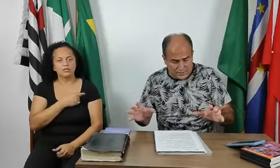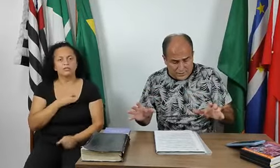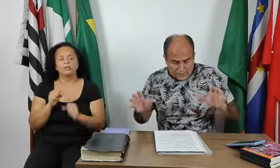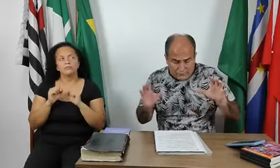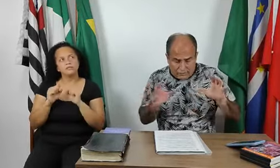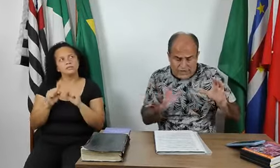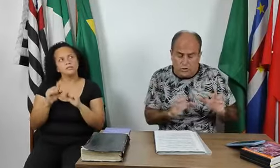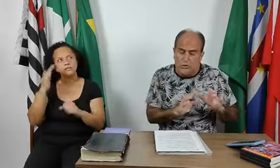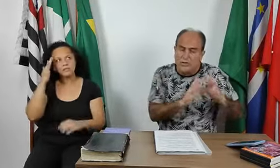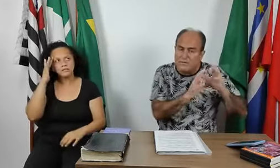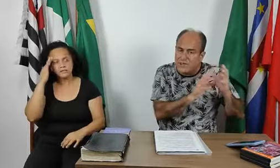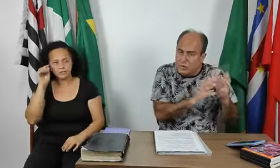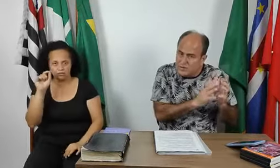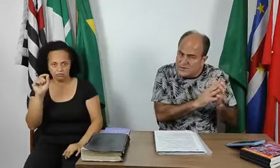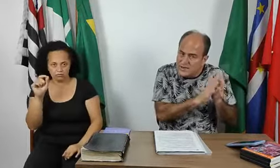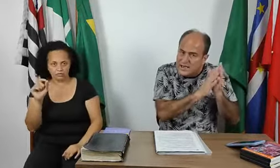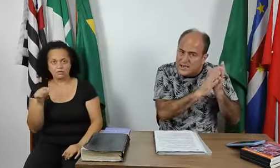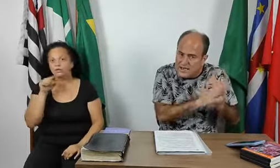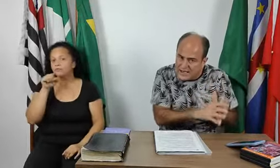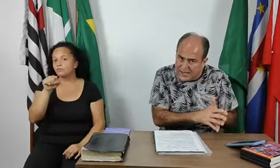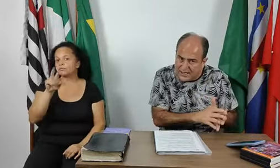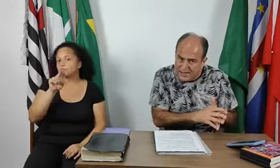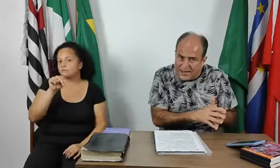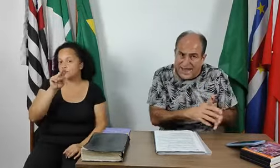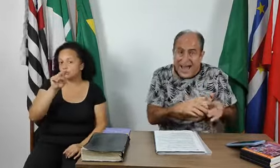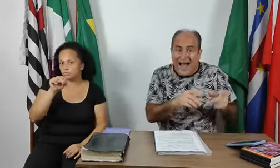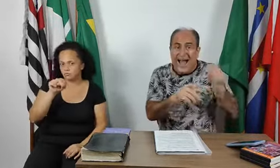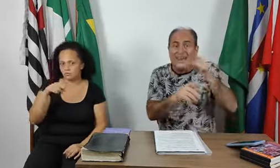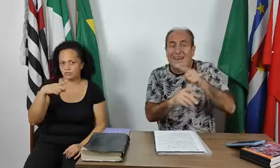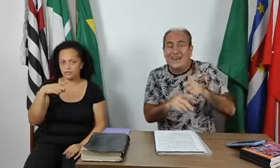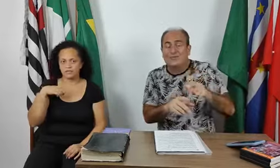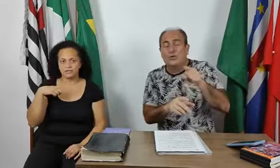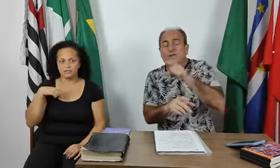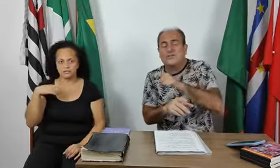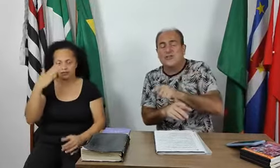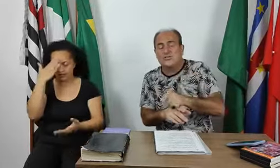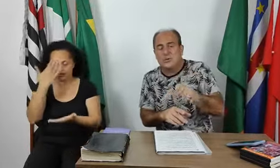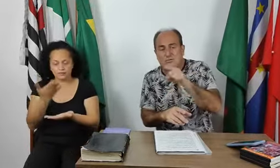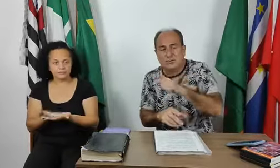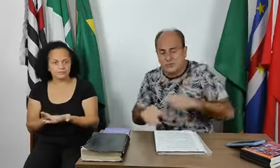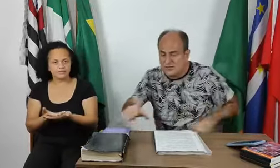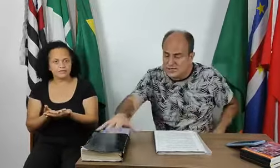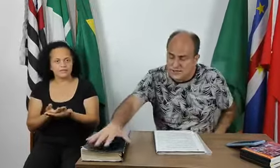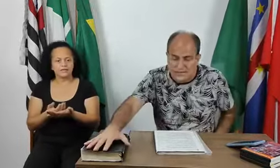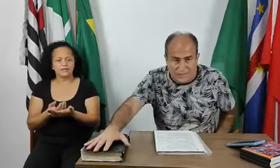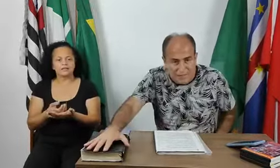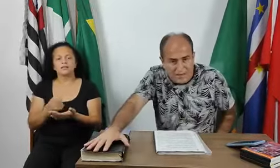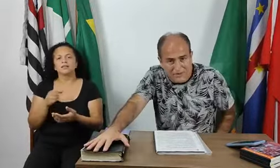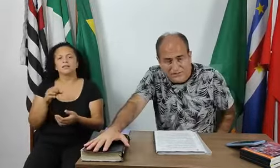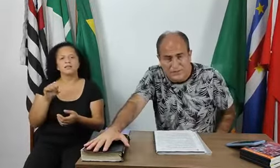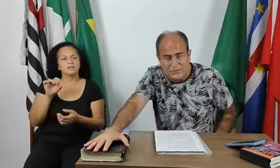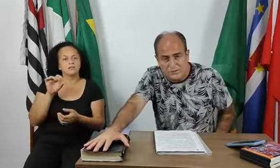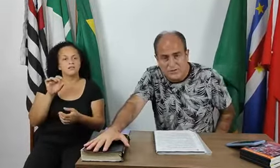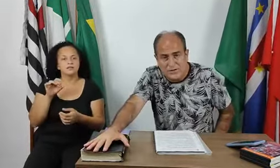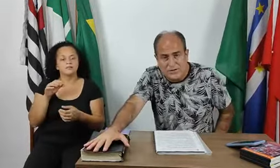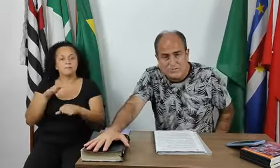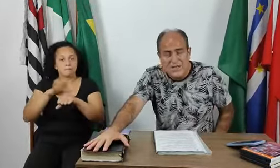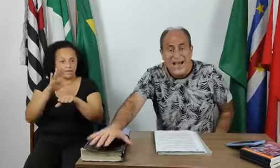deduzir: você nunca vai conseguir crer além do entendimento que você tem da palavra de